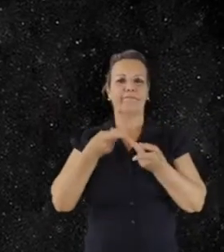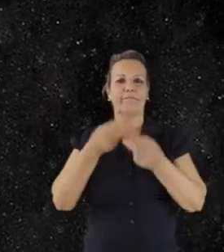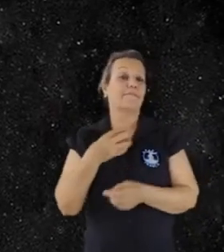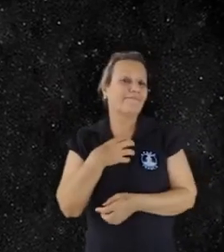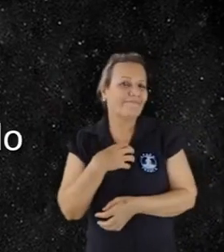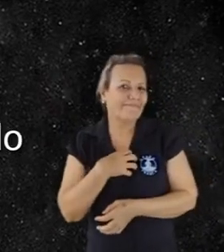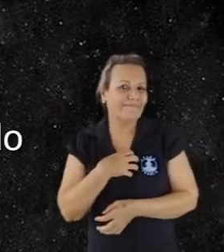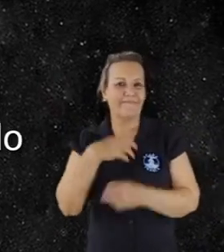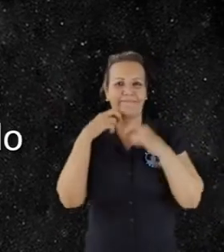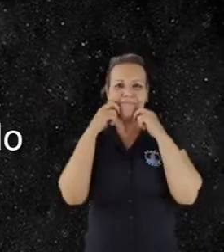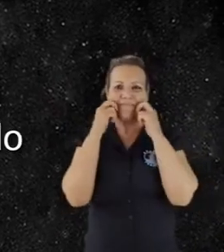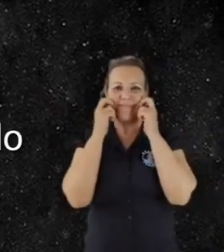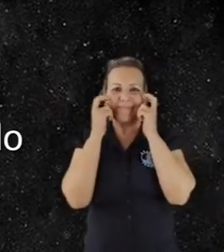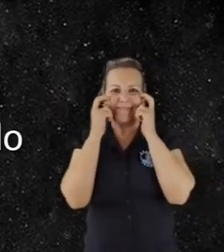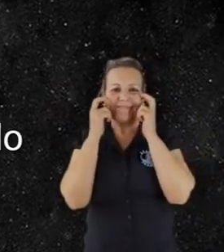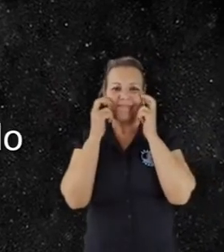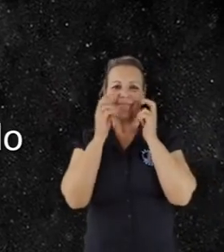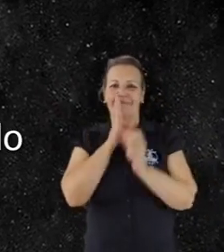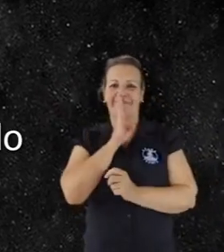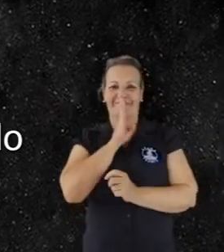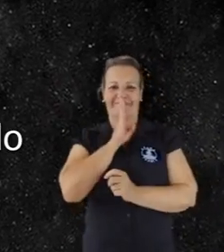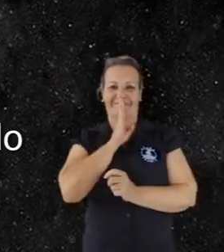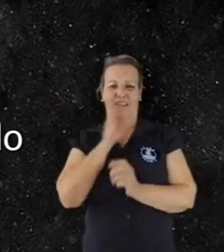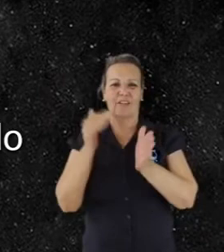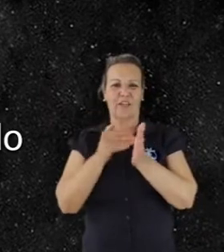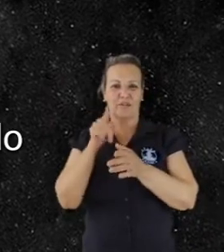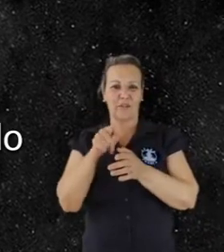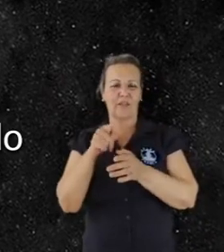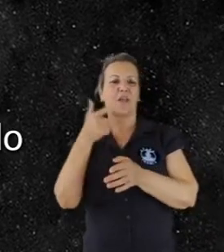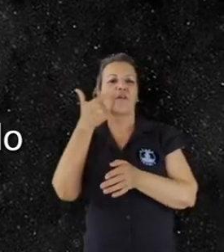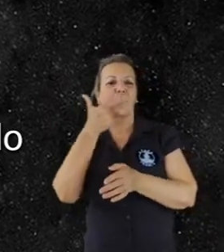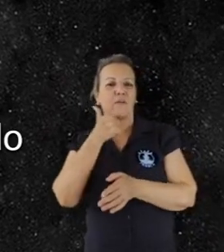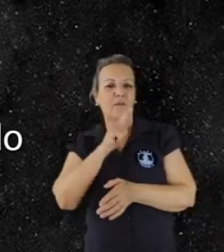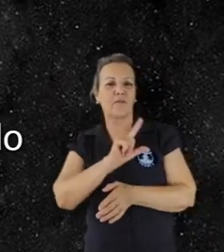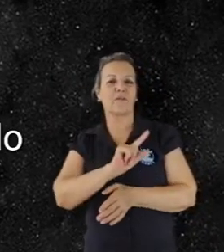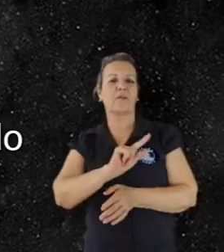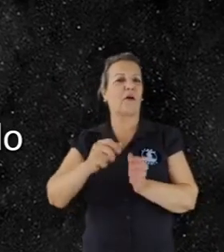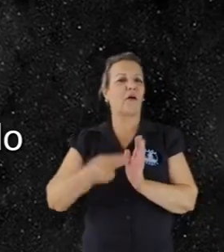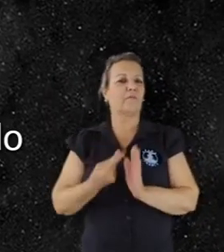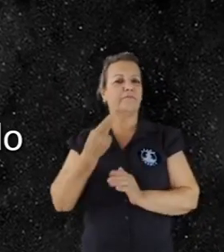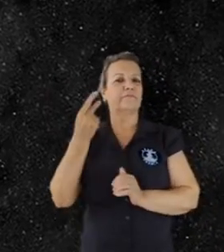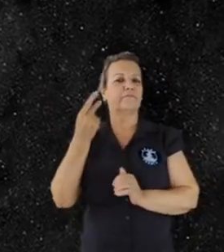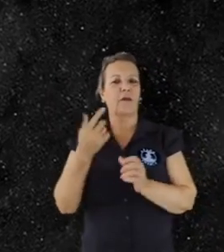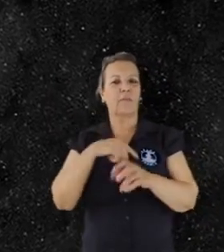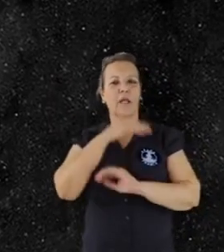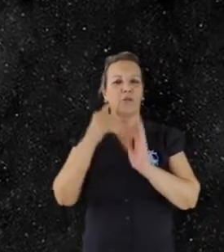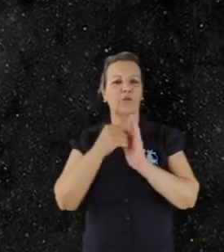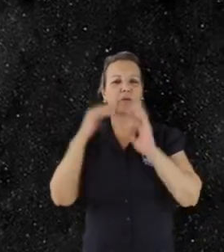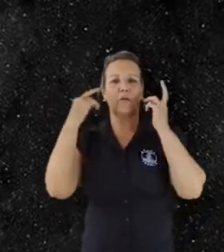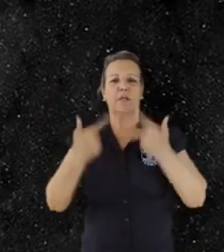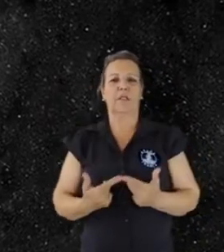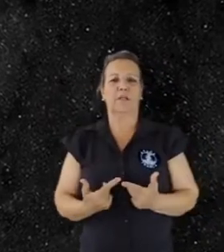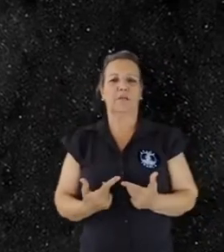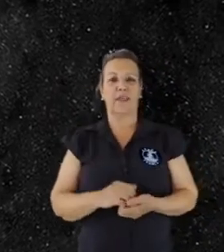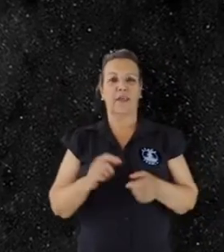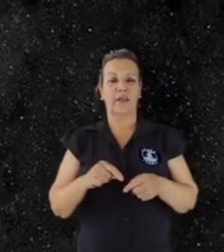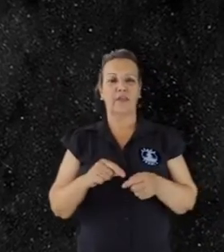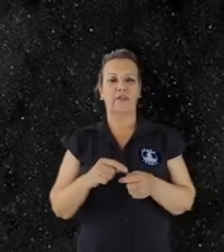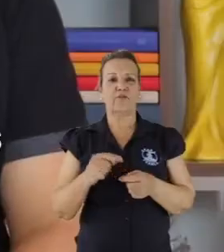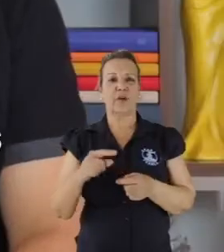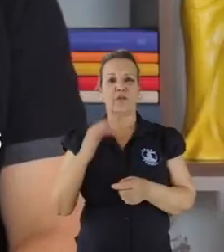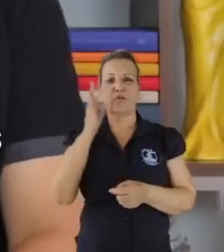norte-americano Horace Mann uma vez disse: "Sinta-se envergonhado de morrer até que você tenha conseguido alguma vitória para a